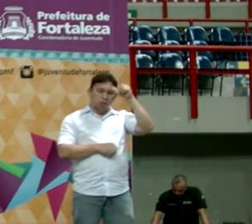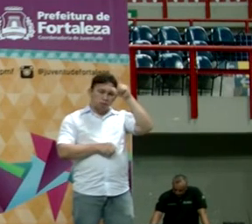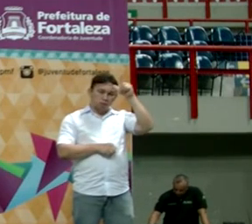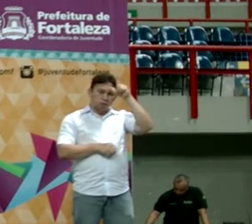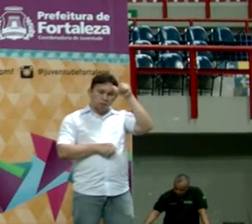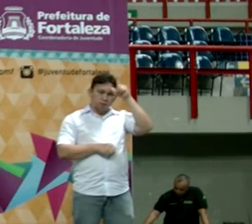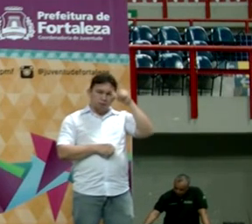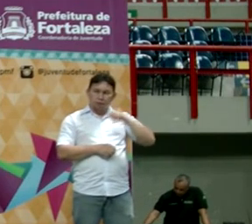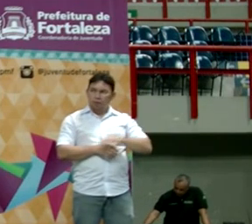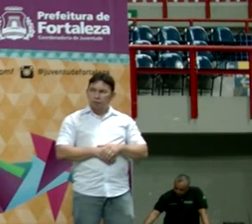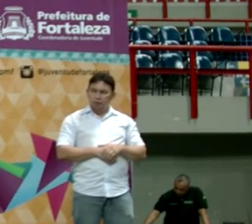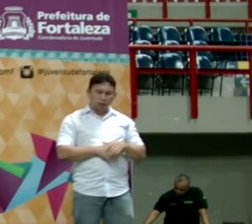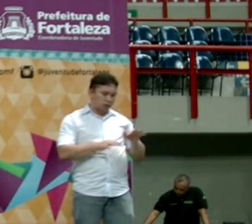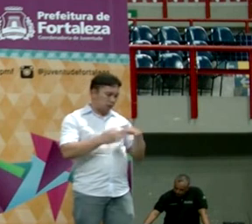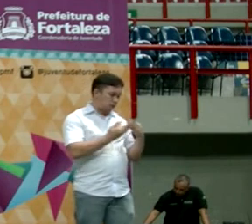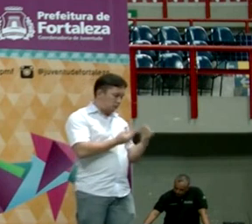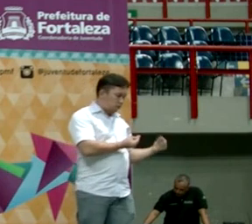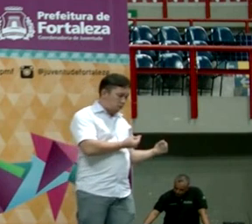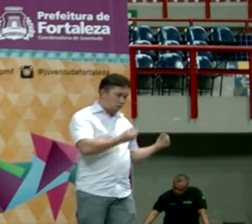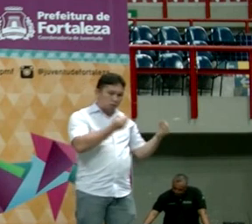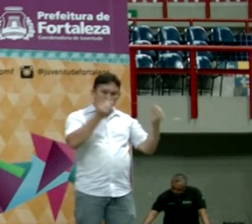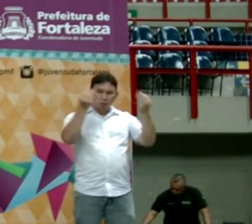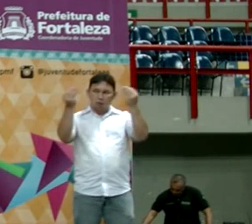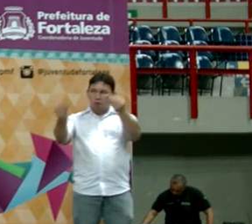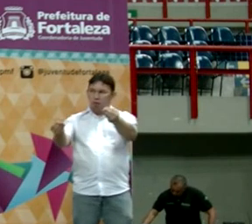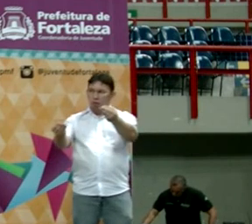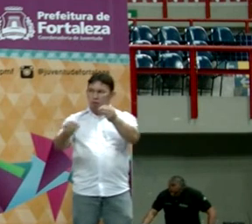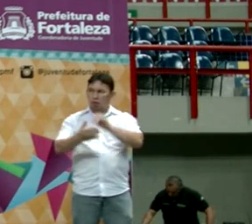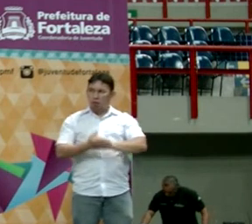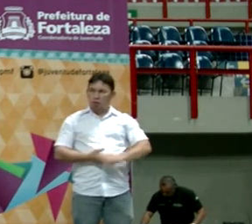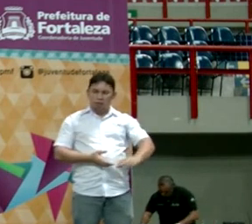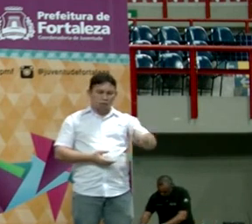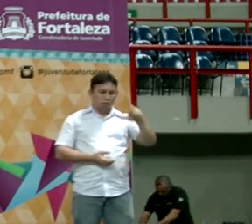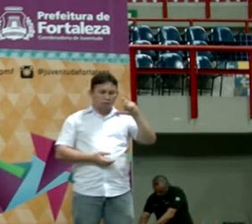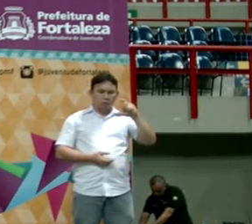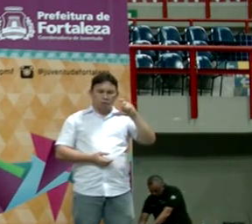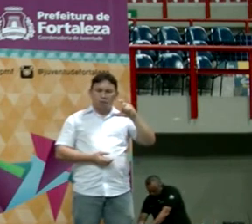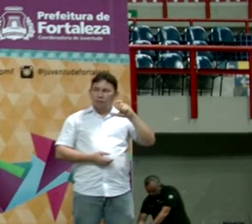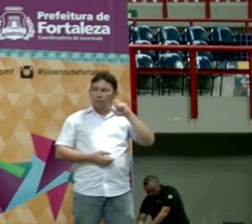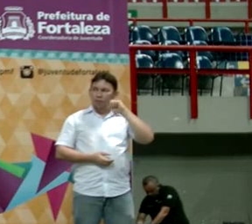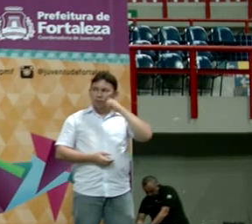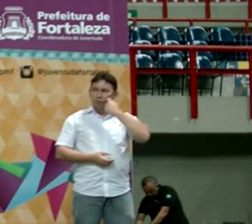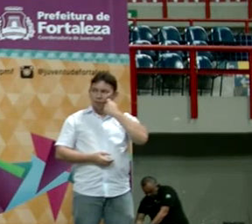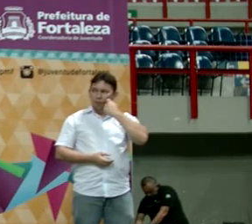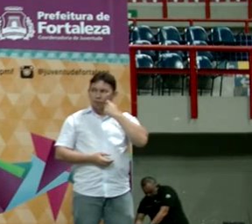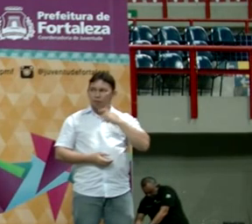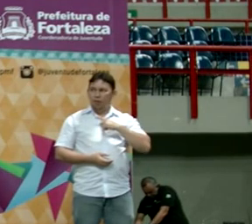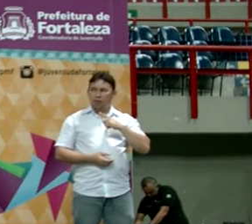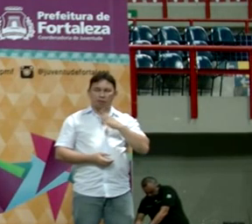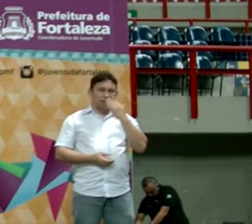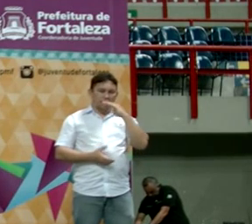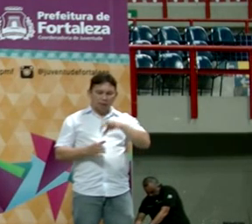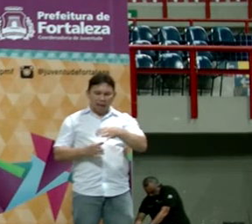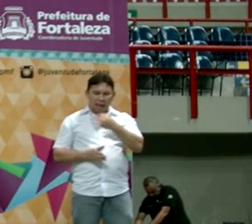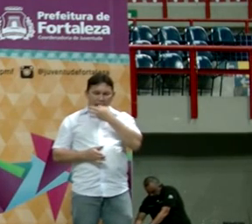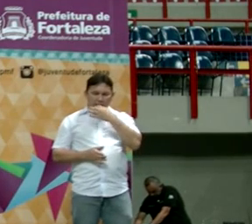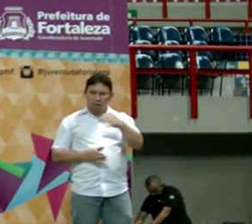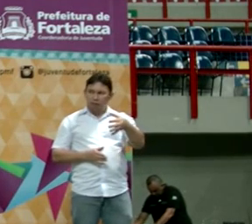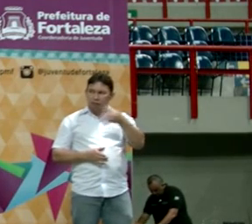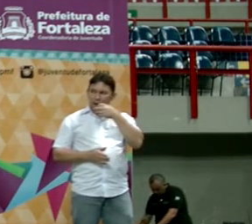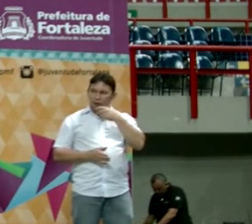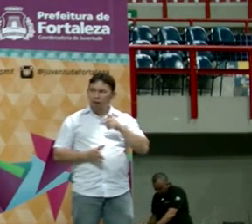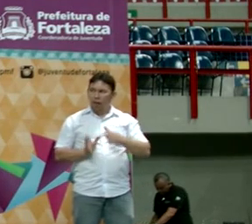Alemanha e ele recebeu da família um bichinho de cajuína e estava comendo peta.